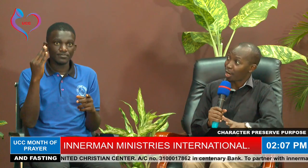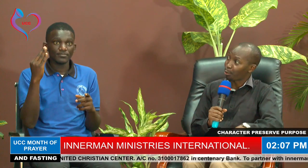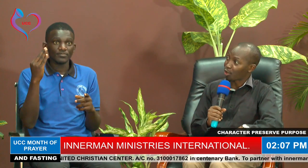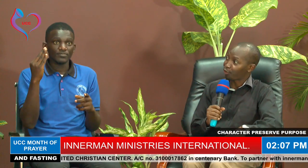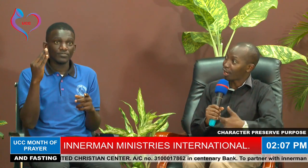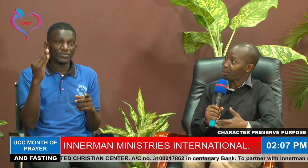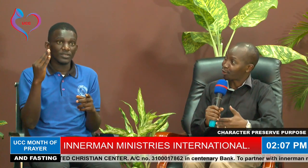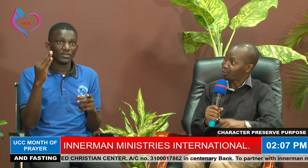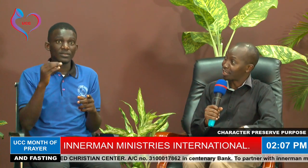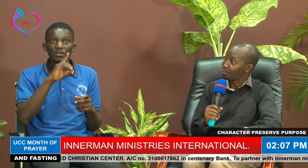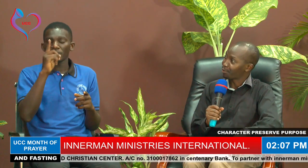chigambo, mtuafunanga wachifunye